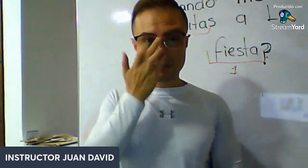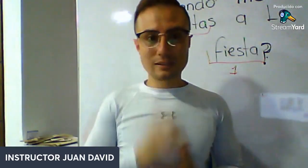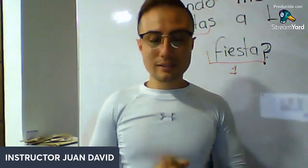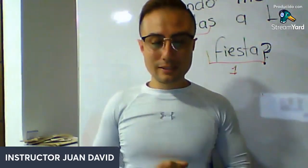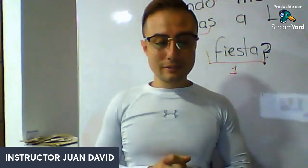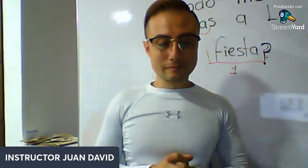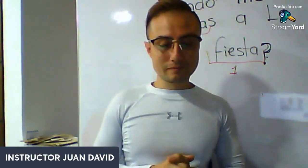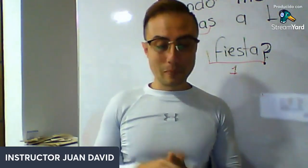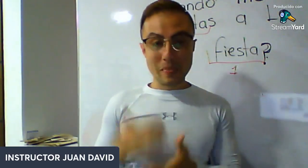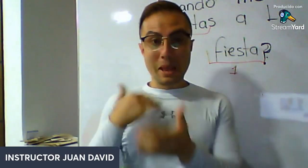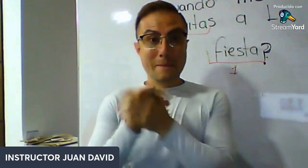así